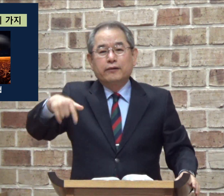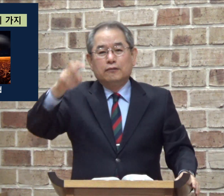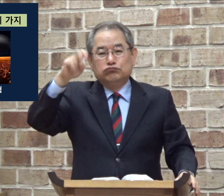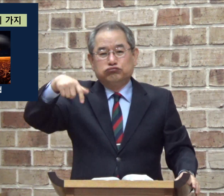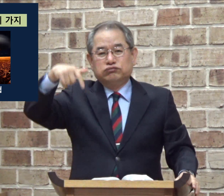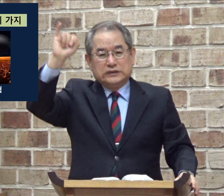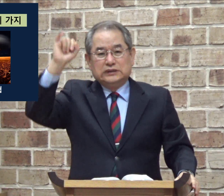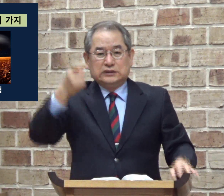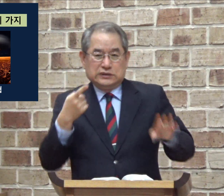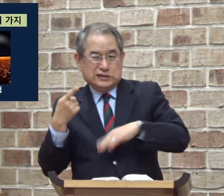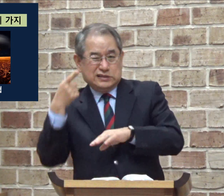마지막에 이 전쟁에